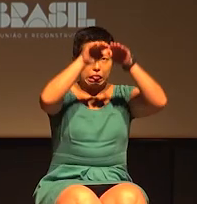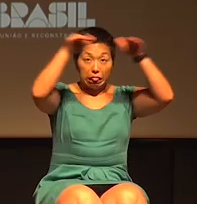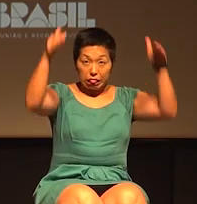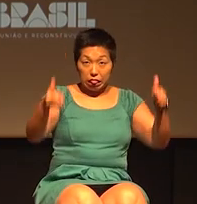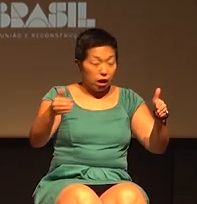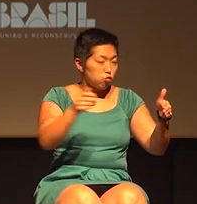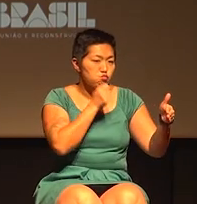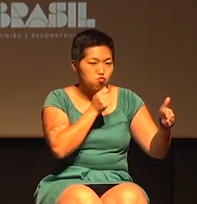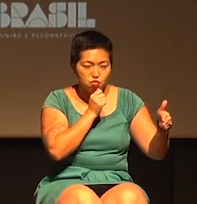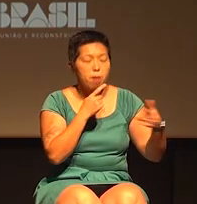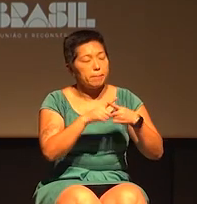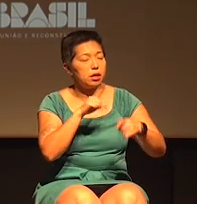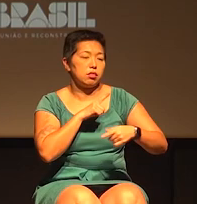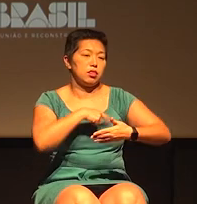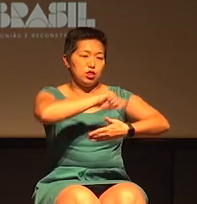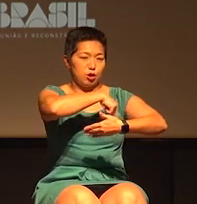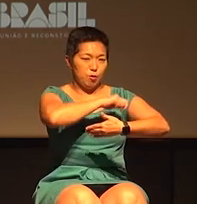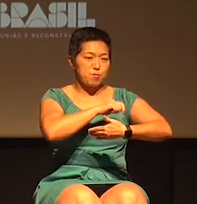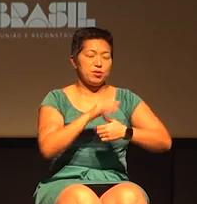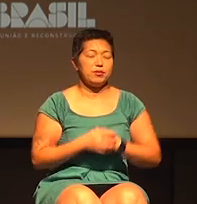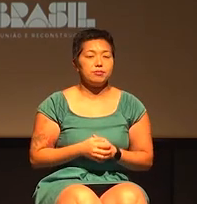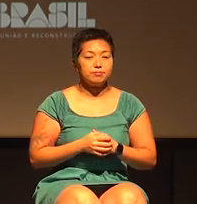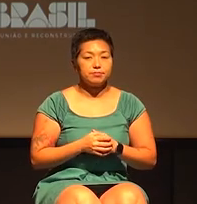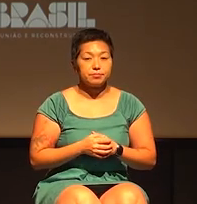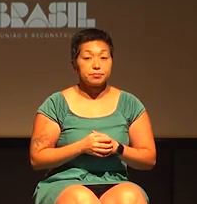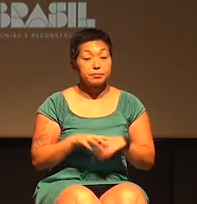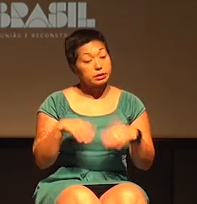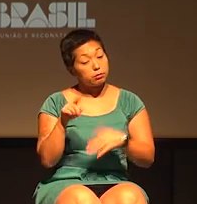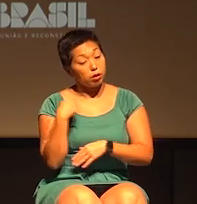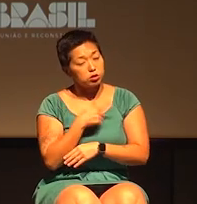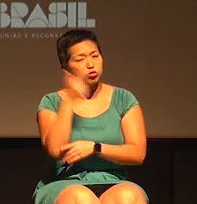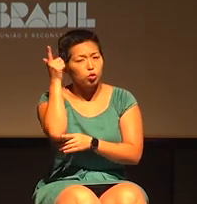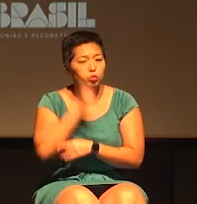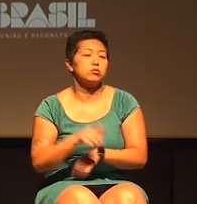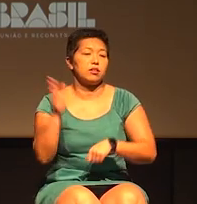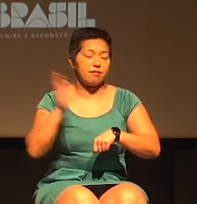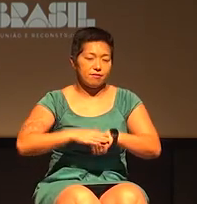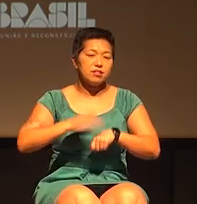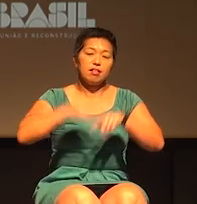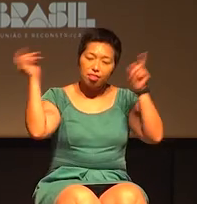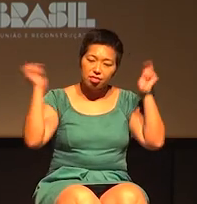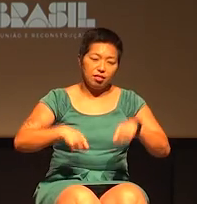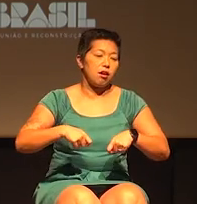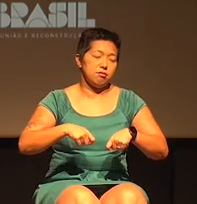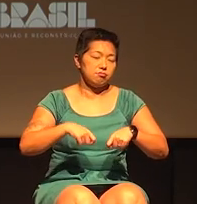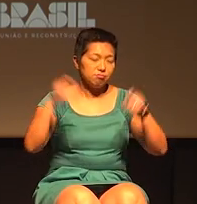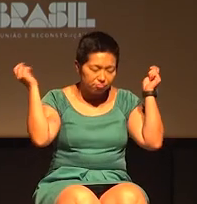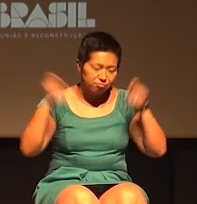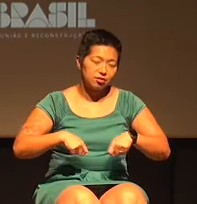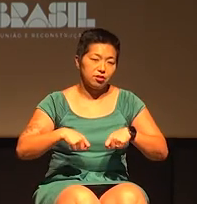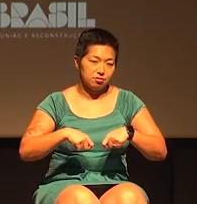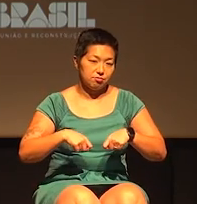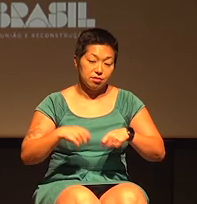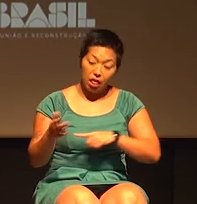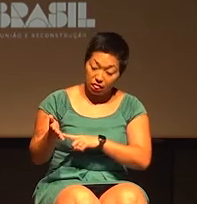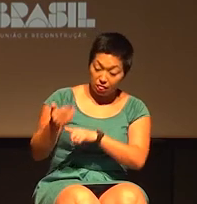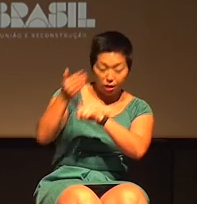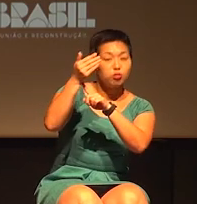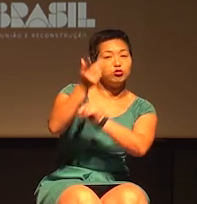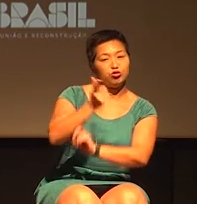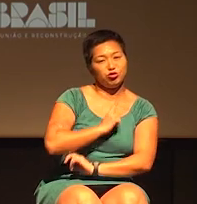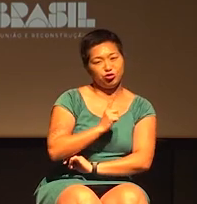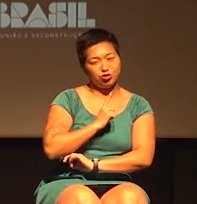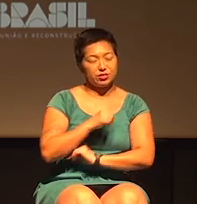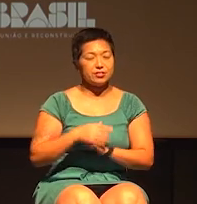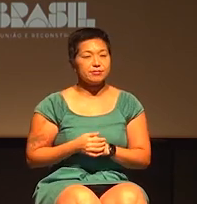saindo então e às vezes a gente consegue fazer isso é uma coisa que a gente dá conta de fazer